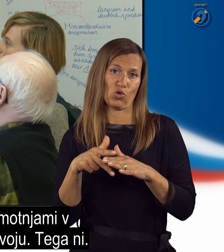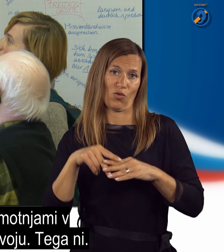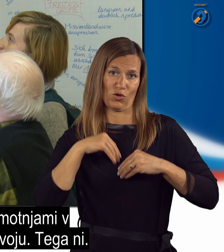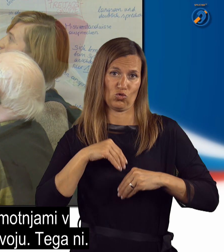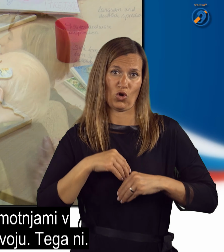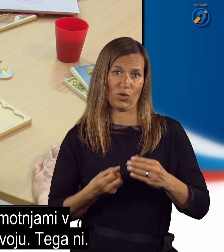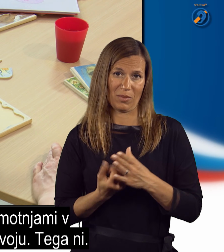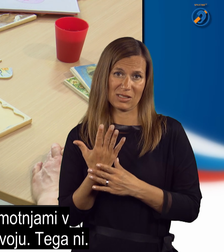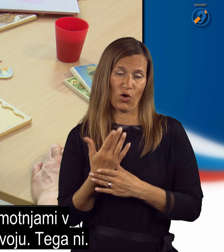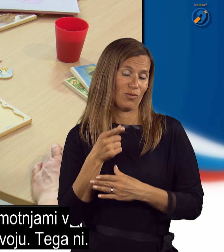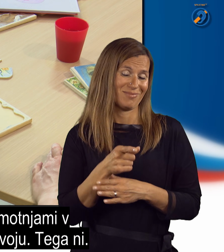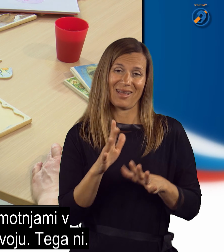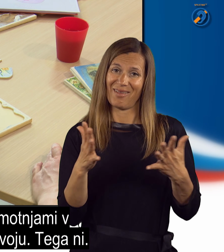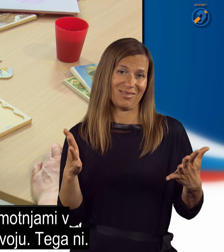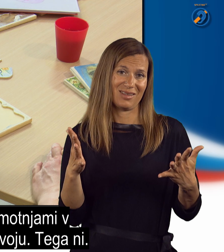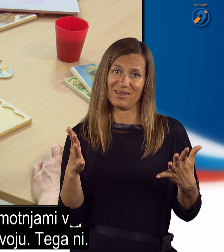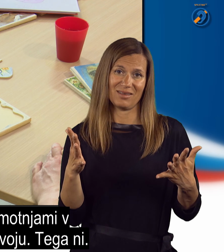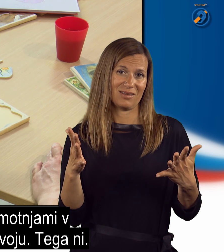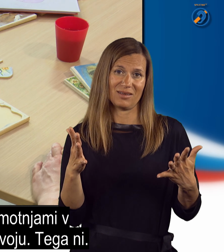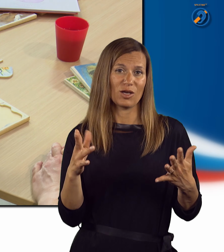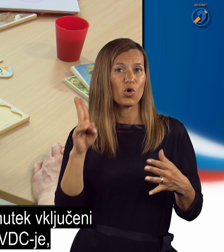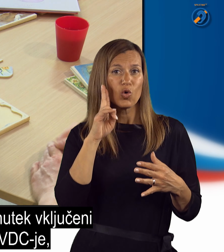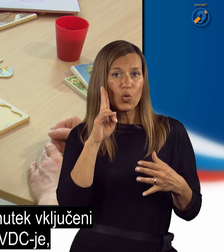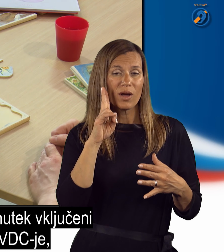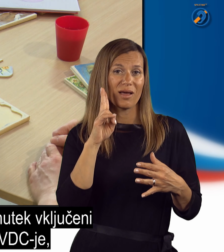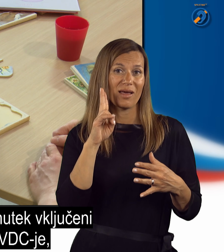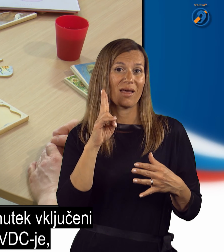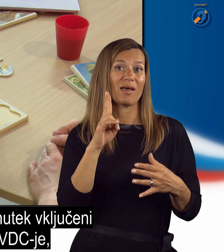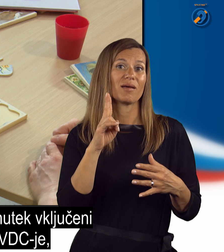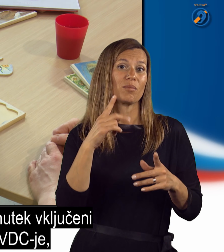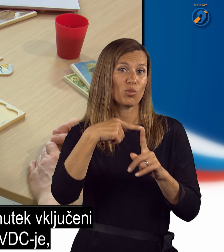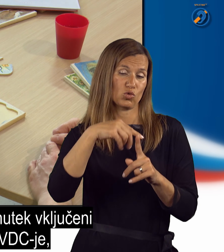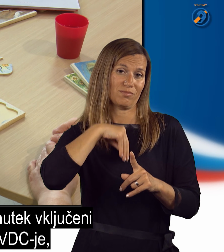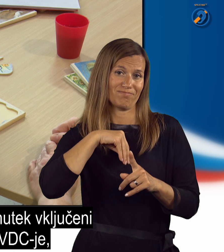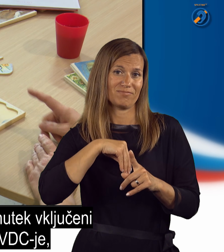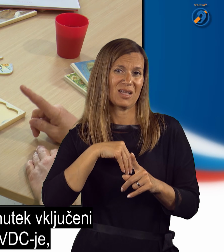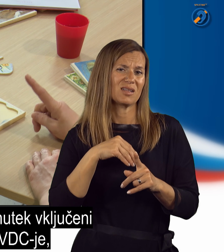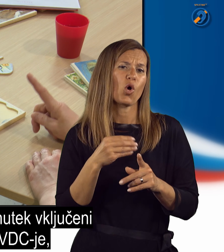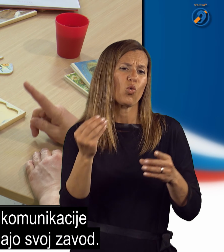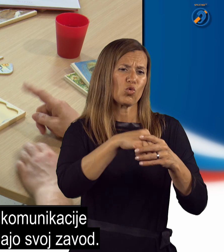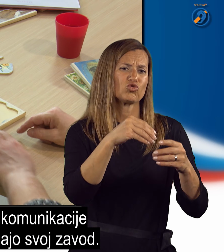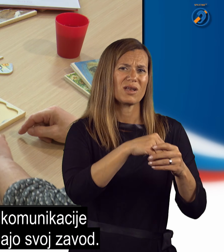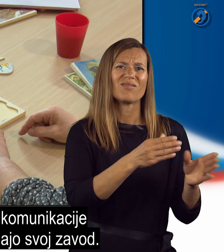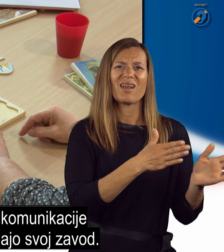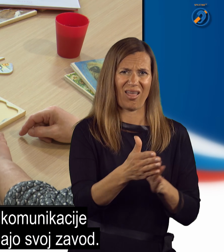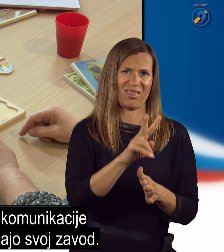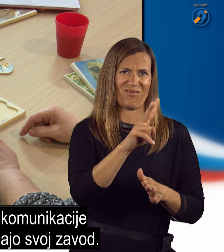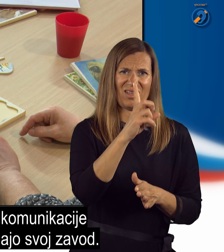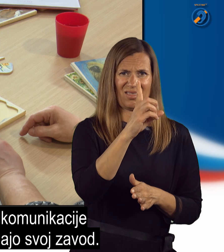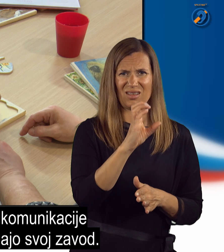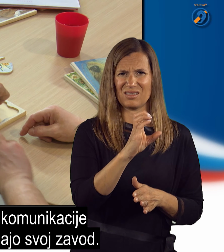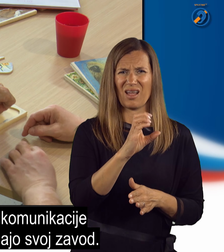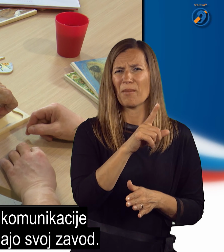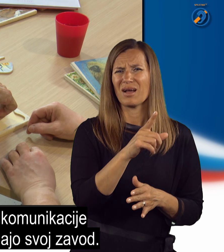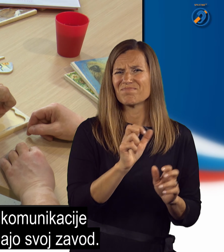duševnem razvoju. Tega ni. Gluhi so ta trenutek vključeni v redne VDC-je, ampak zaradi komunikacije bi si želel, da